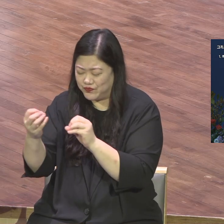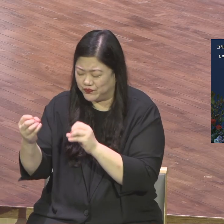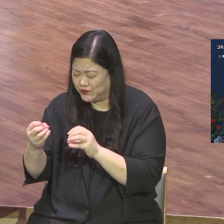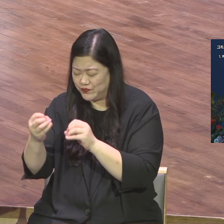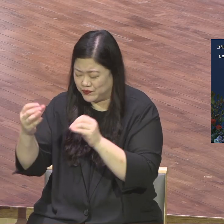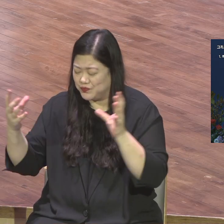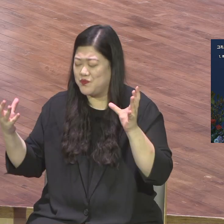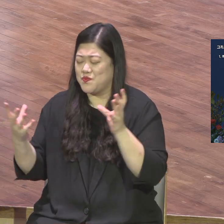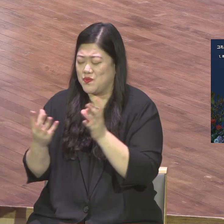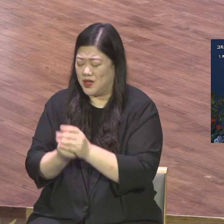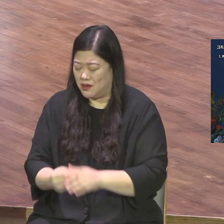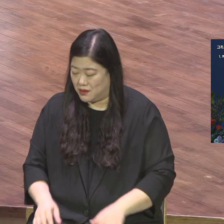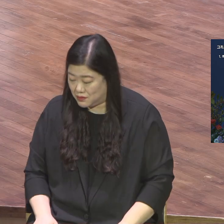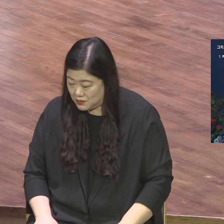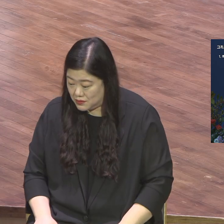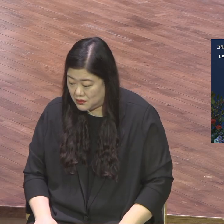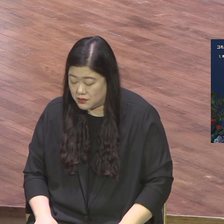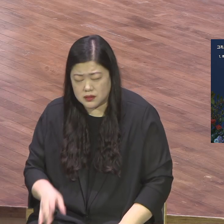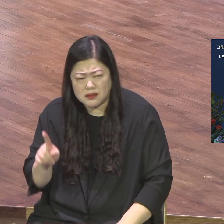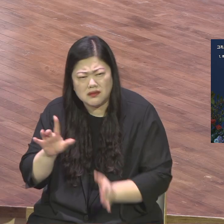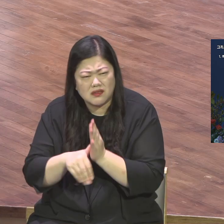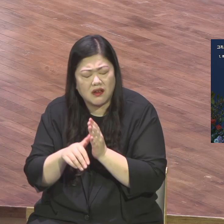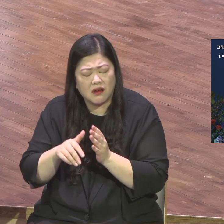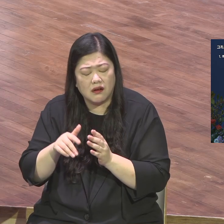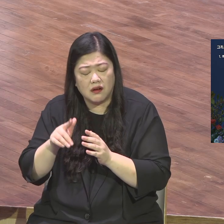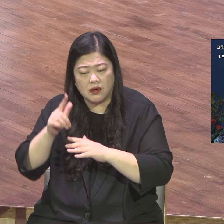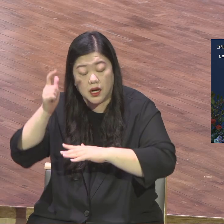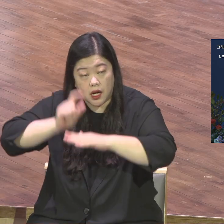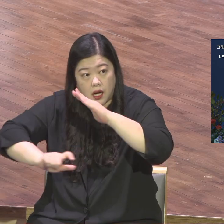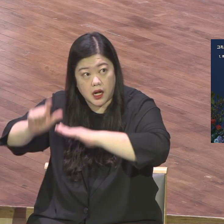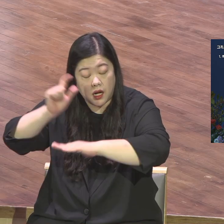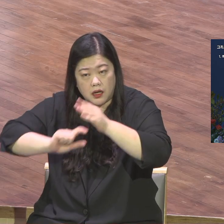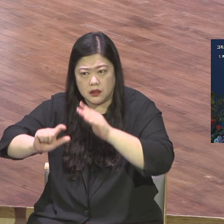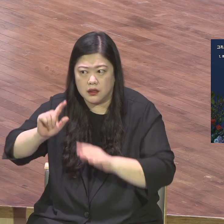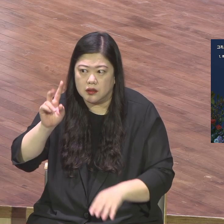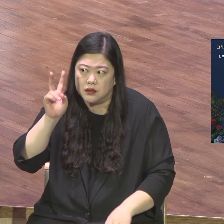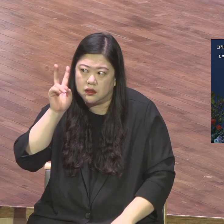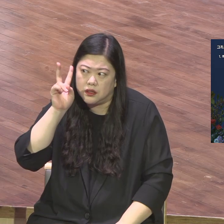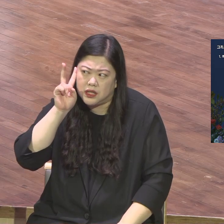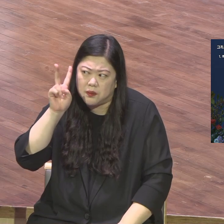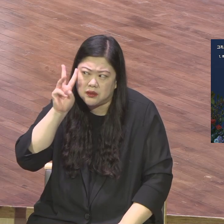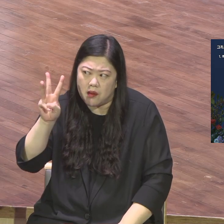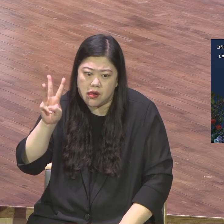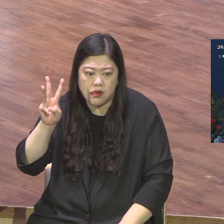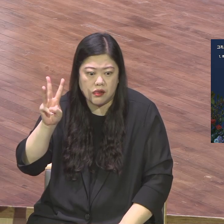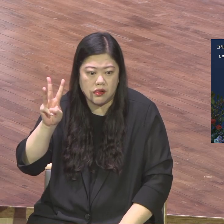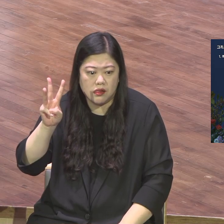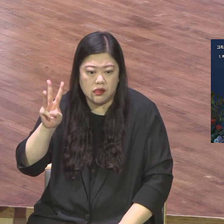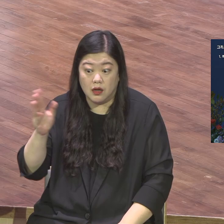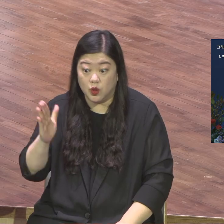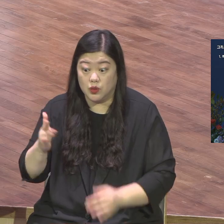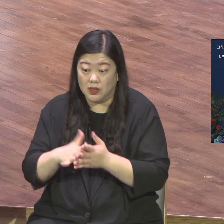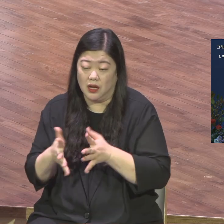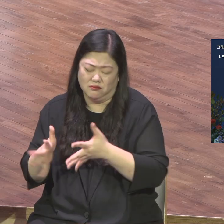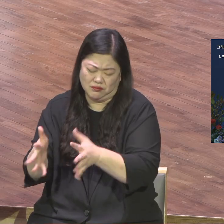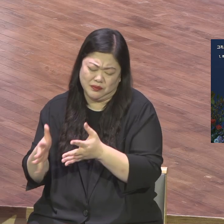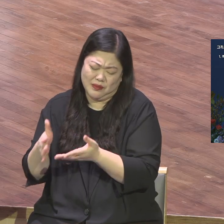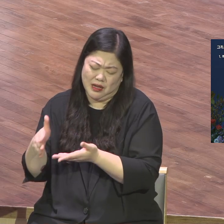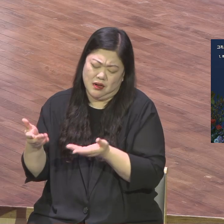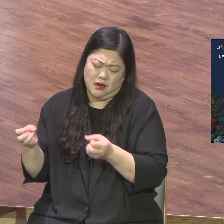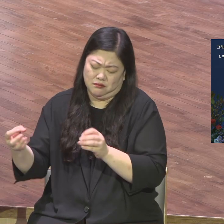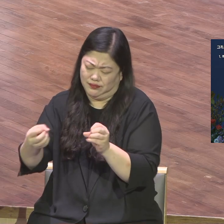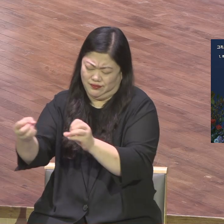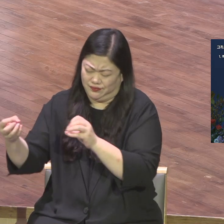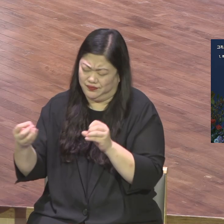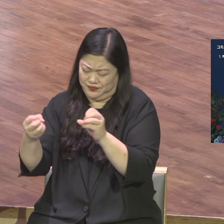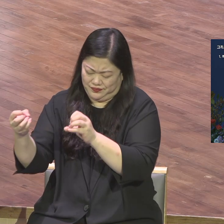몇 명이 못해 신앙들이다. 다 못해 신앙들인데 한마디도 못했다. 몰랐어요. 내려가면서 하는 말이 나는 한마디도